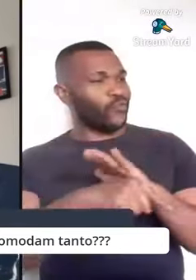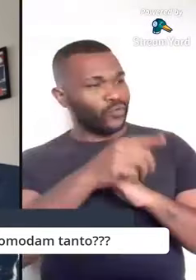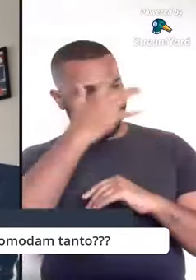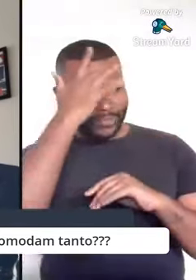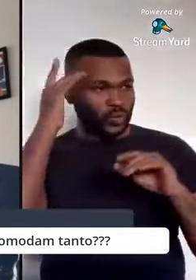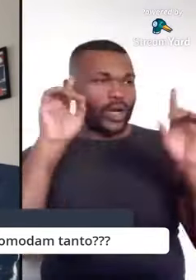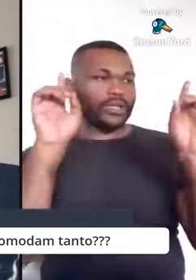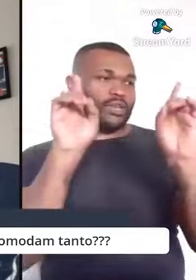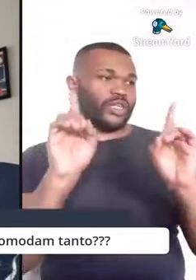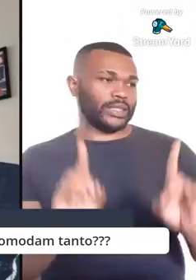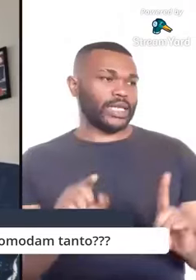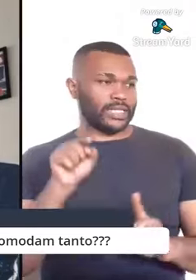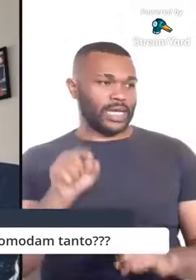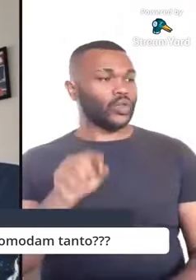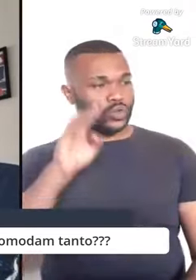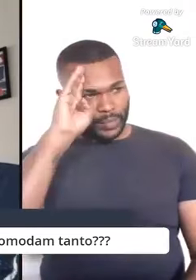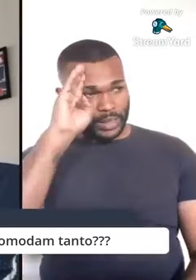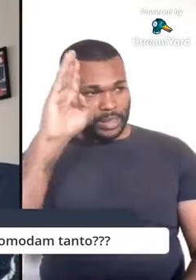ponto principal.